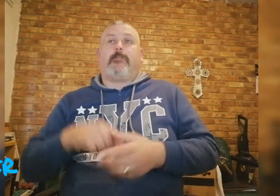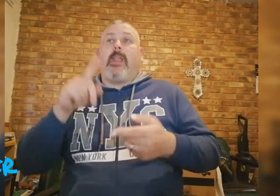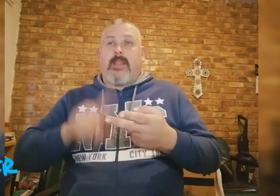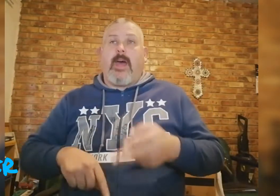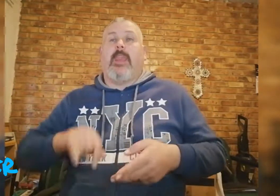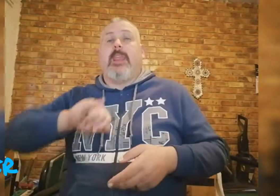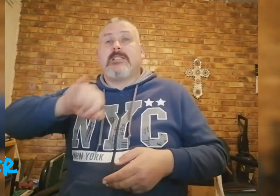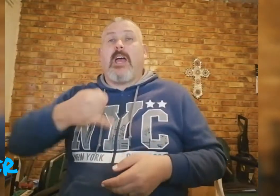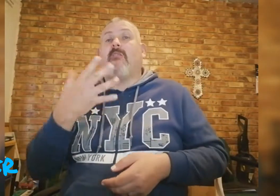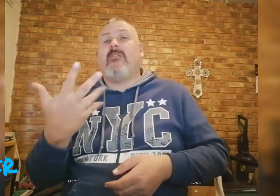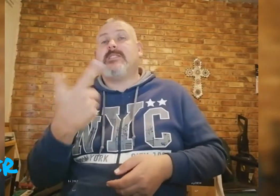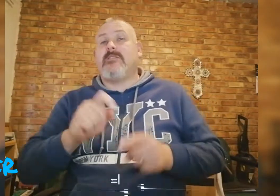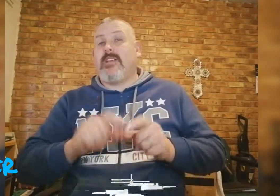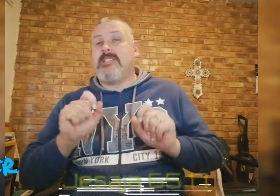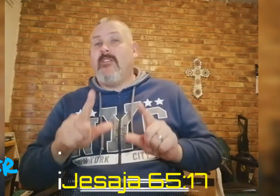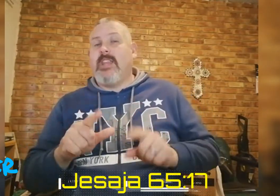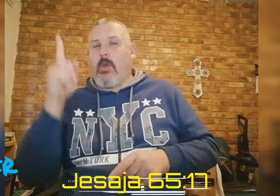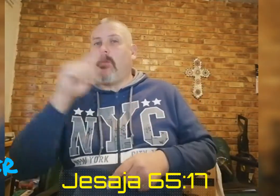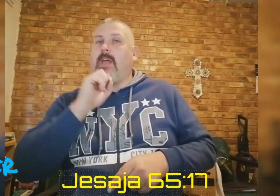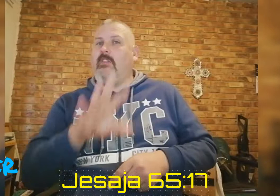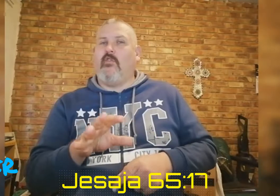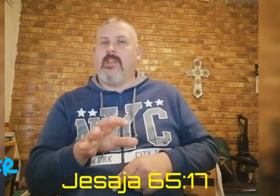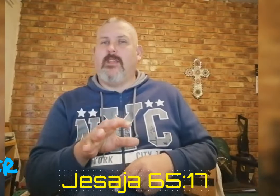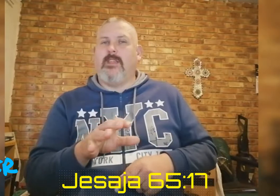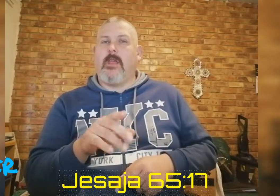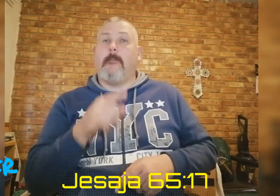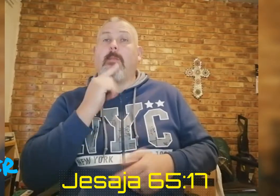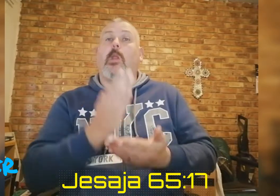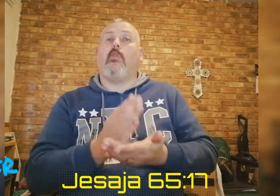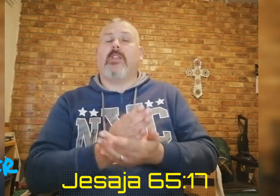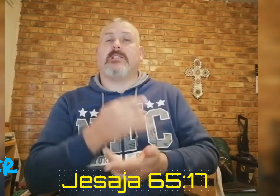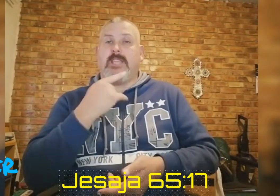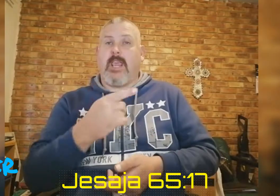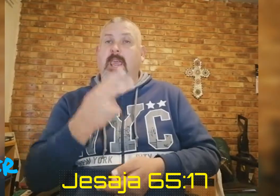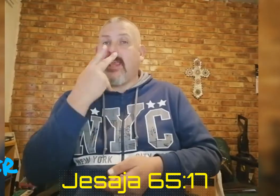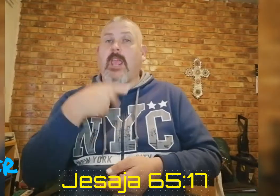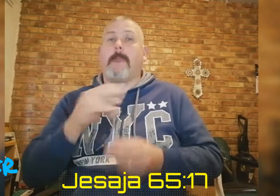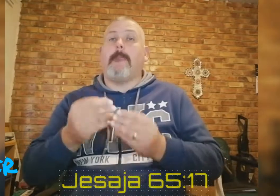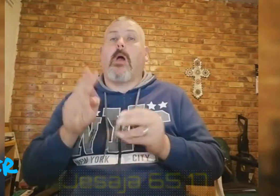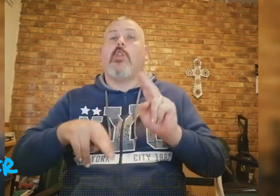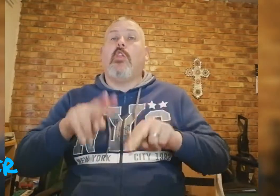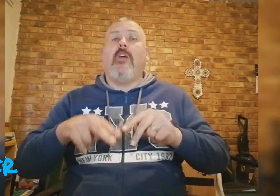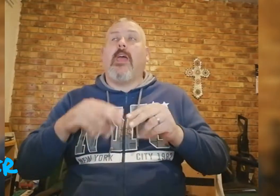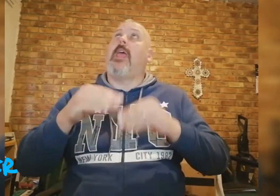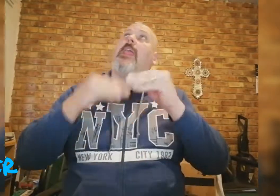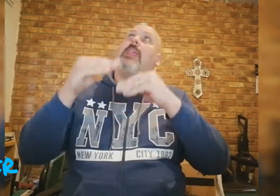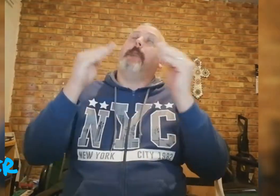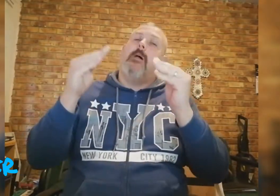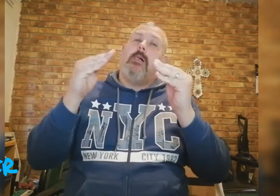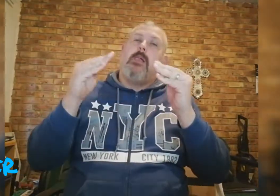En dan Jesaja 65 vers 17 God antwoord met belofte sê, ek het maak nuwe hemel